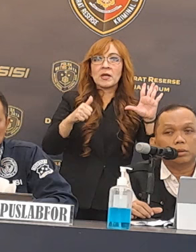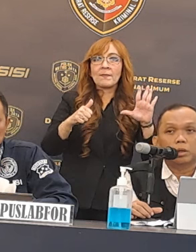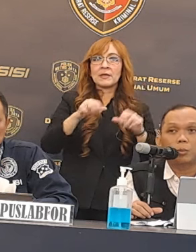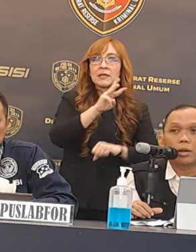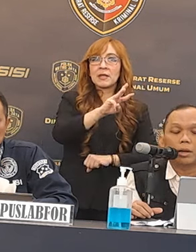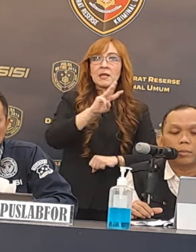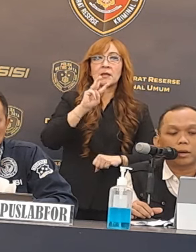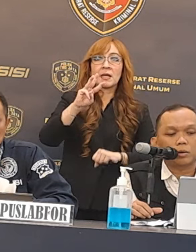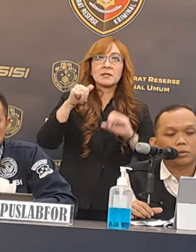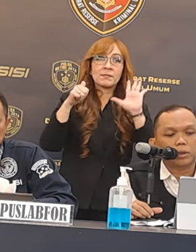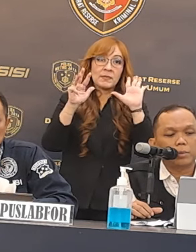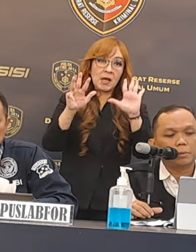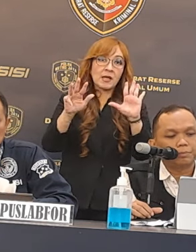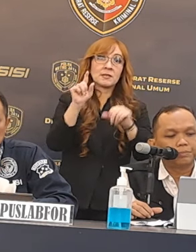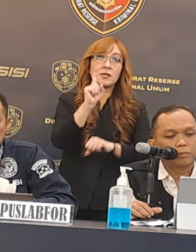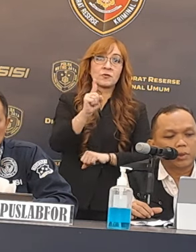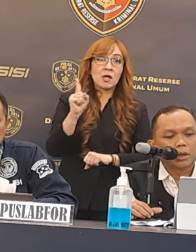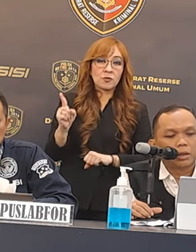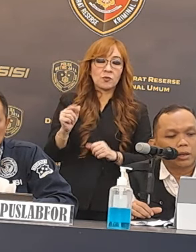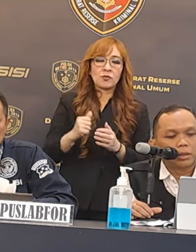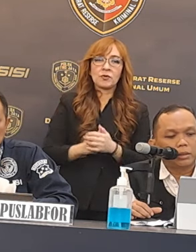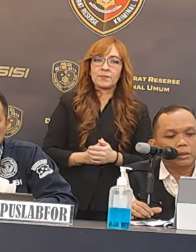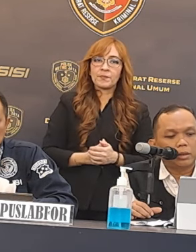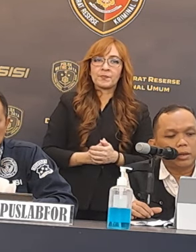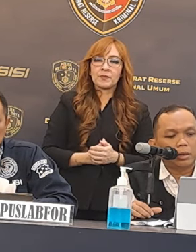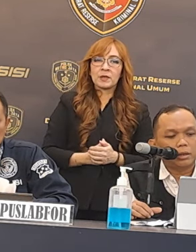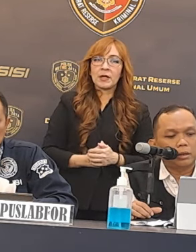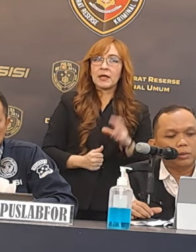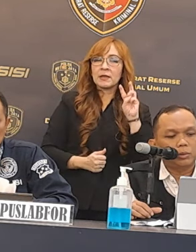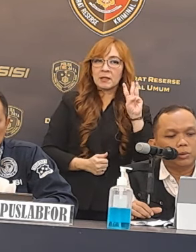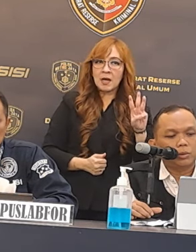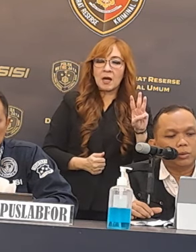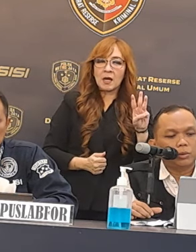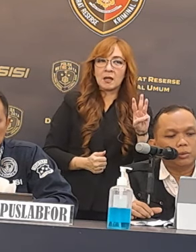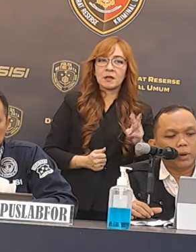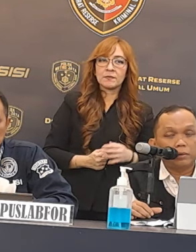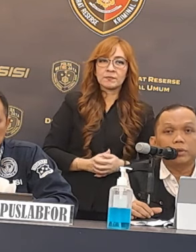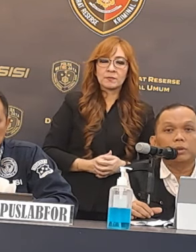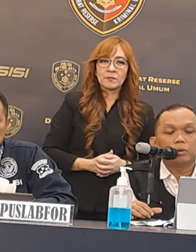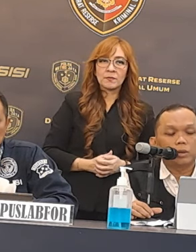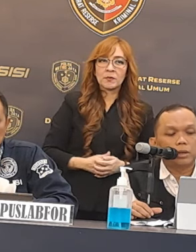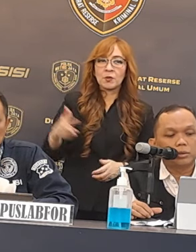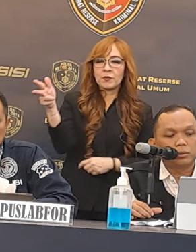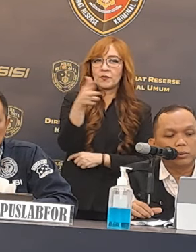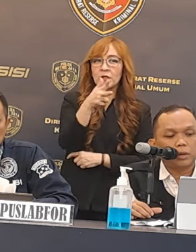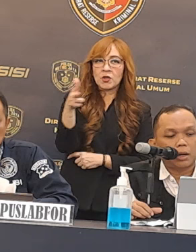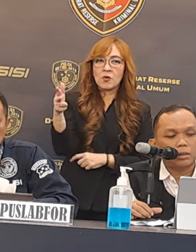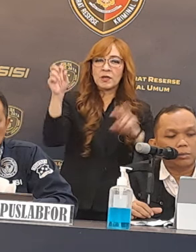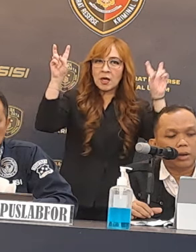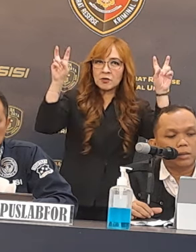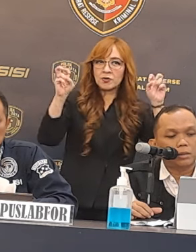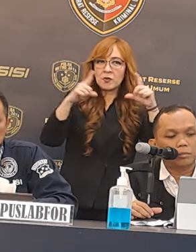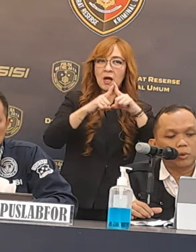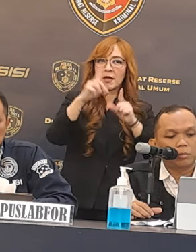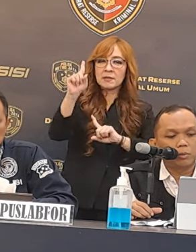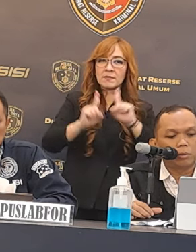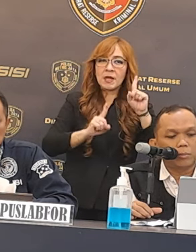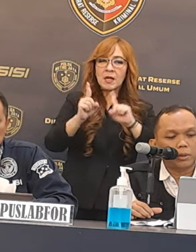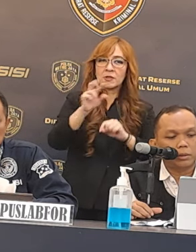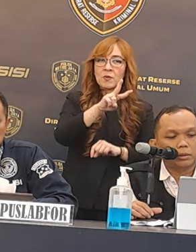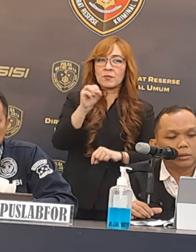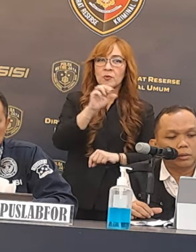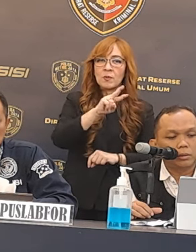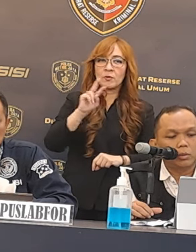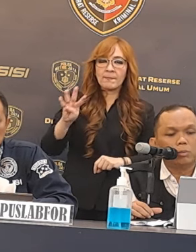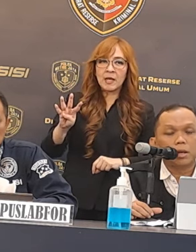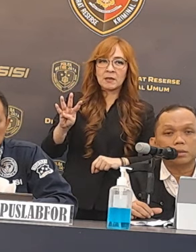A05-2024-0127-16-3911, yaitu pada kamera 05. Ketiga yaitu file video dengan judul